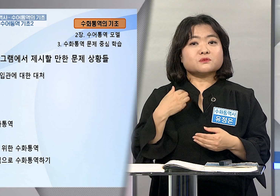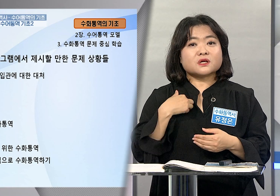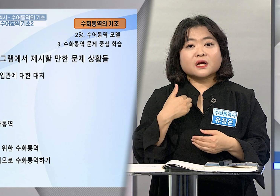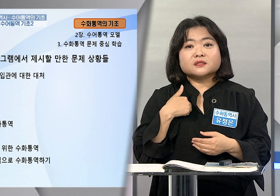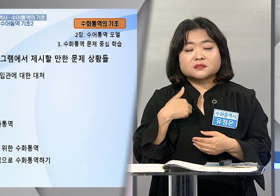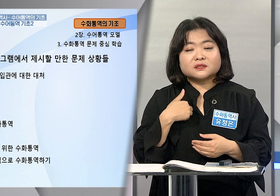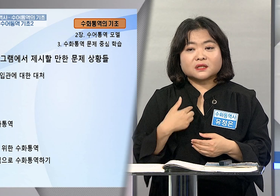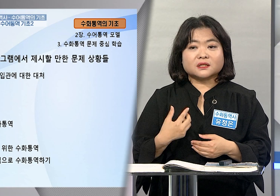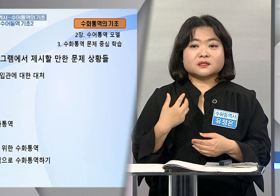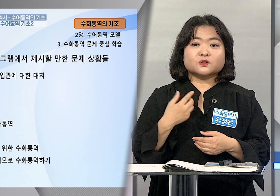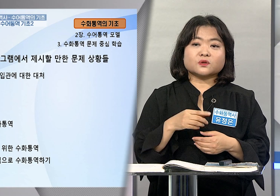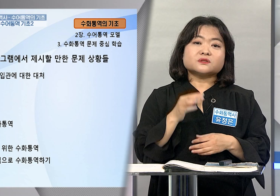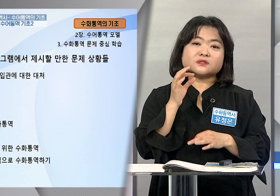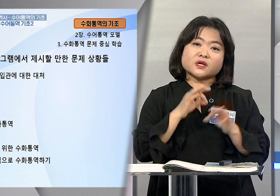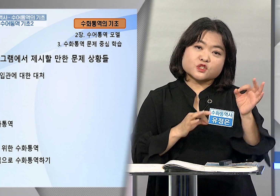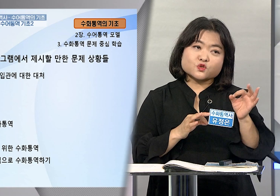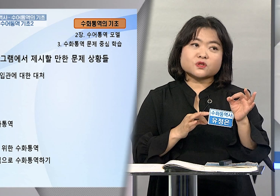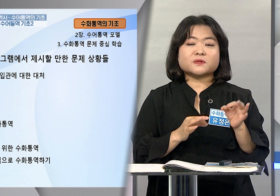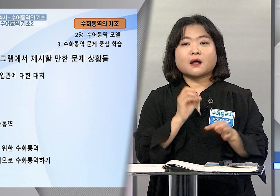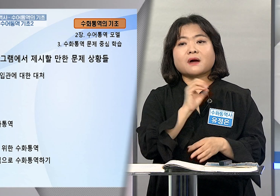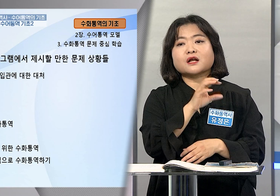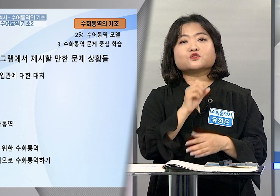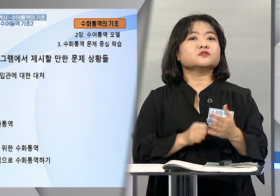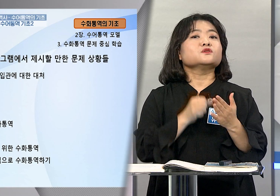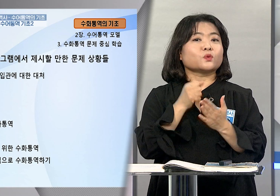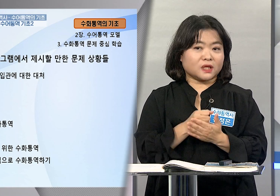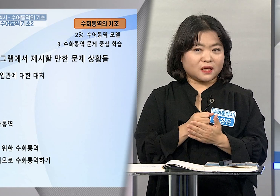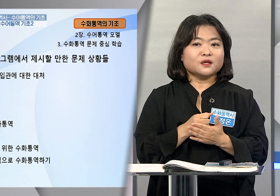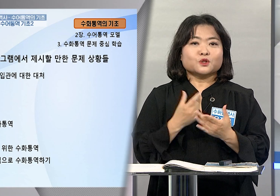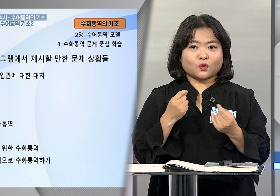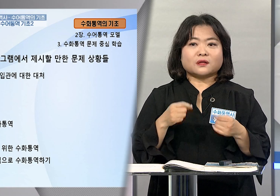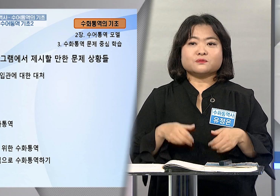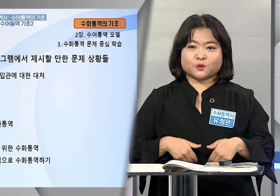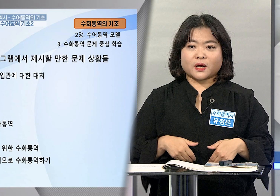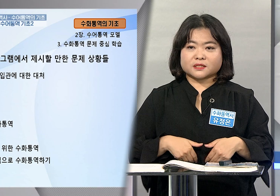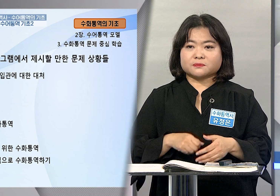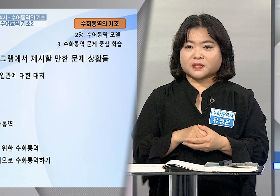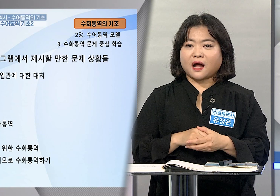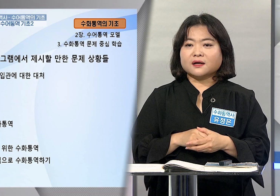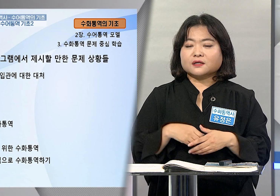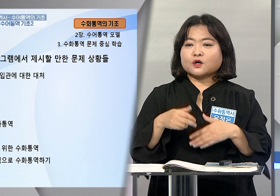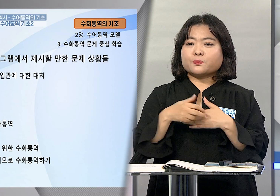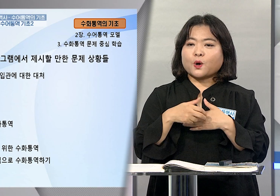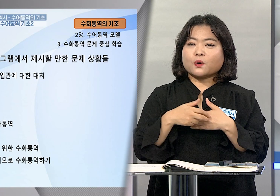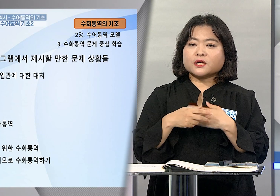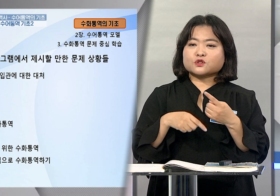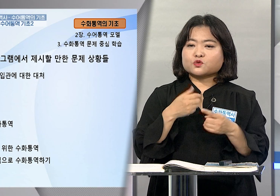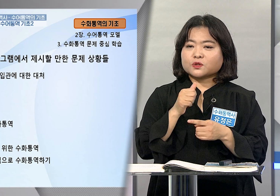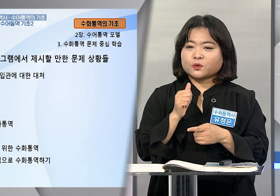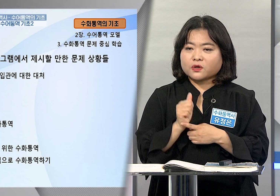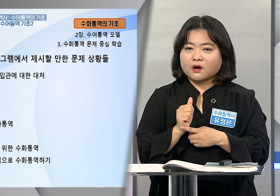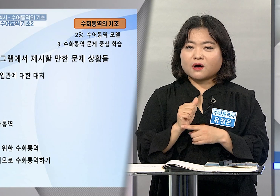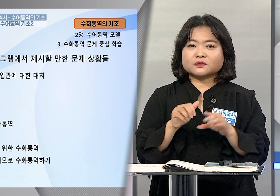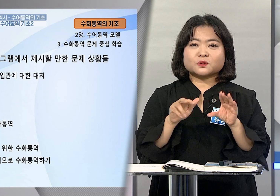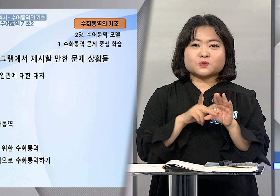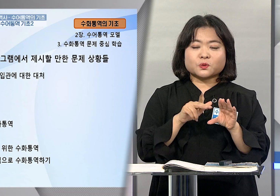제가 있으니 그거는 저의 실수입니다. 말할 수 있는 용기 또한 필요하겠습니다. 그리고 병원에서의 수화통역, 또